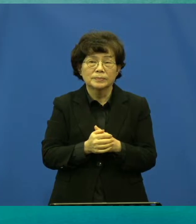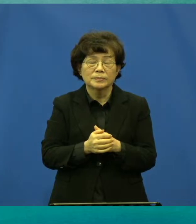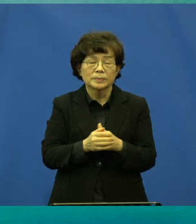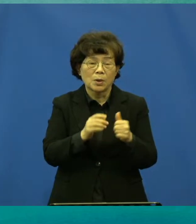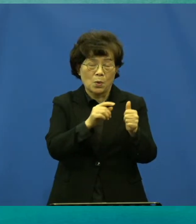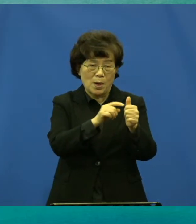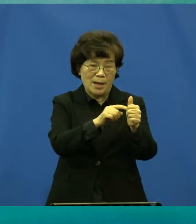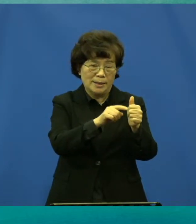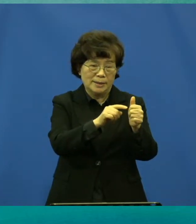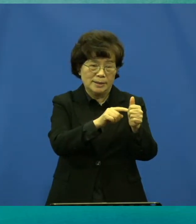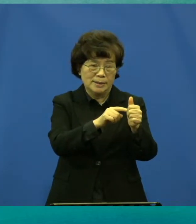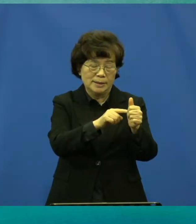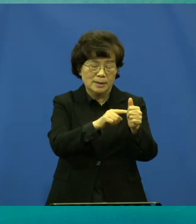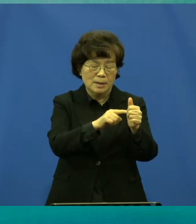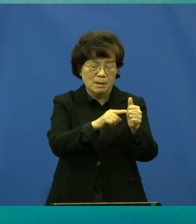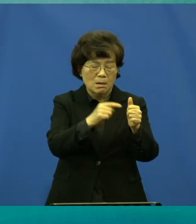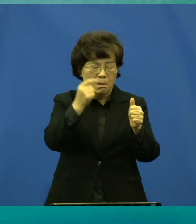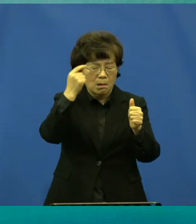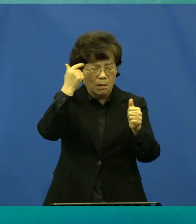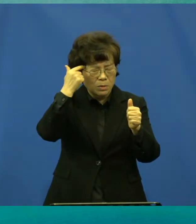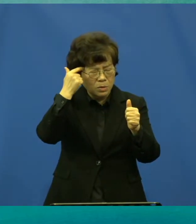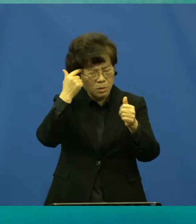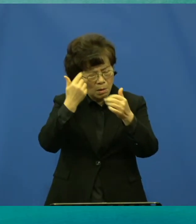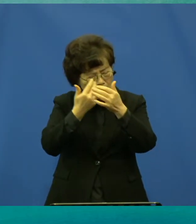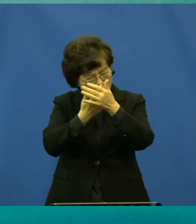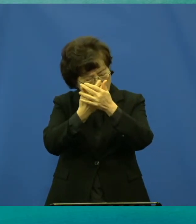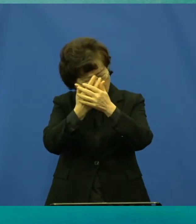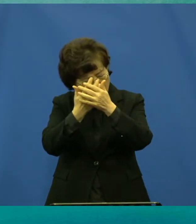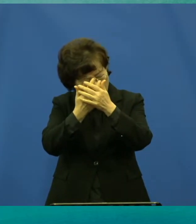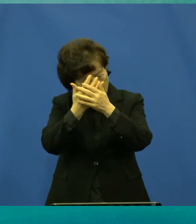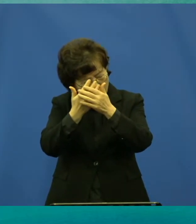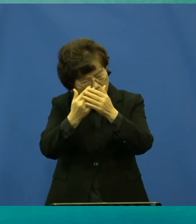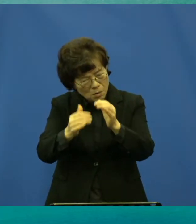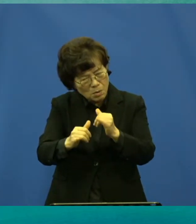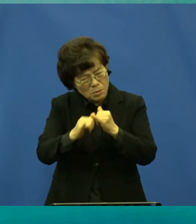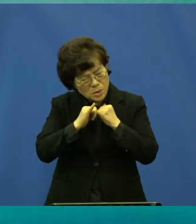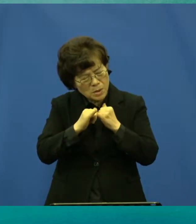요나는 혼미해졌습니다. 그는 죽기를 구합니다.